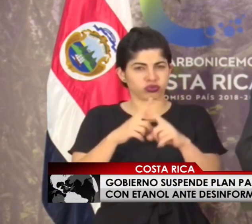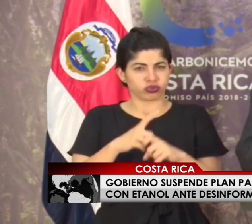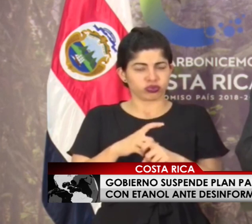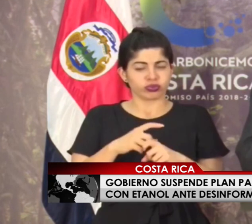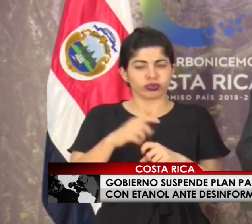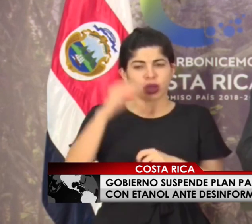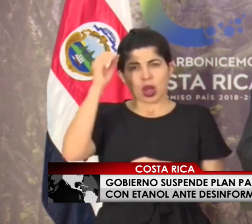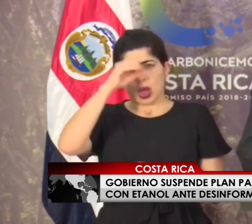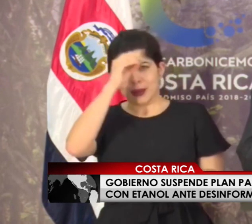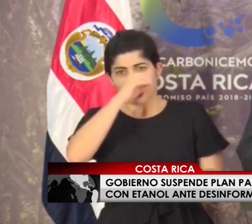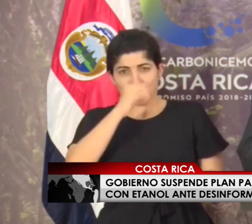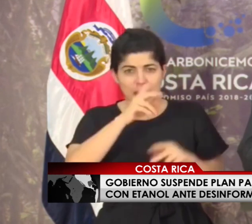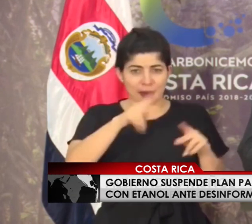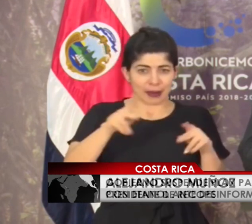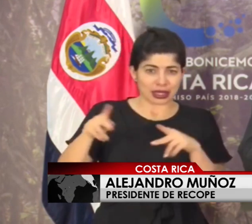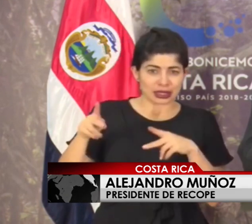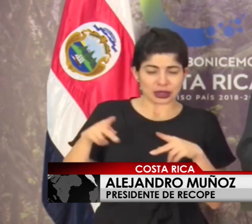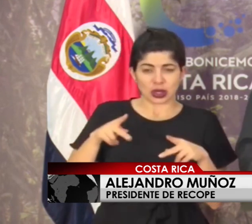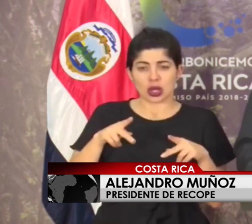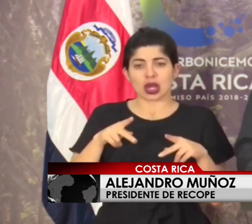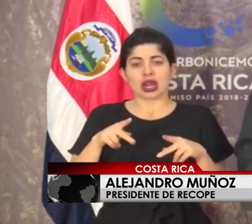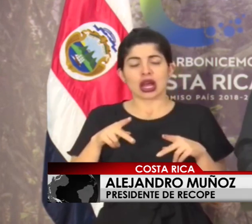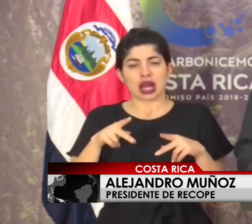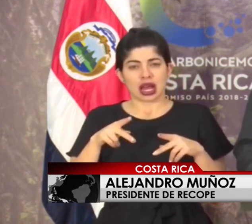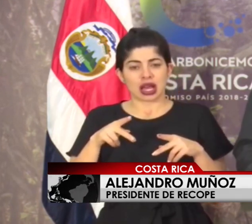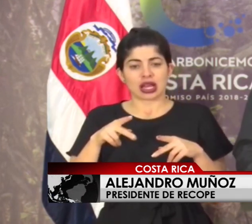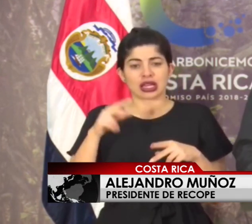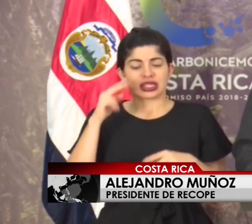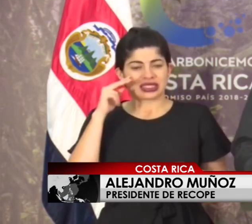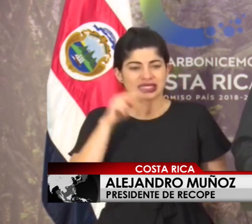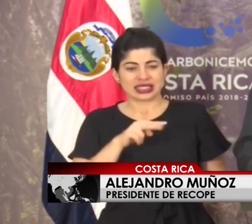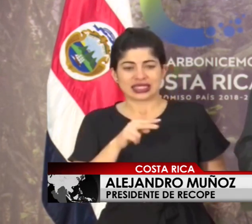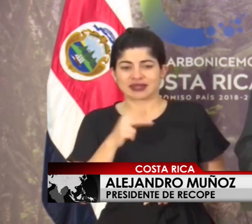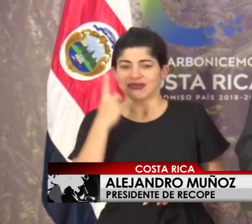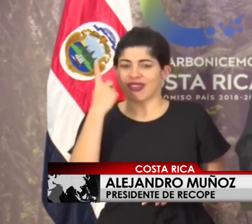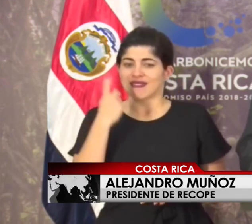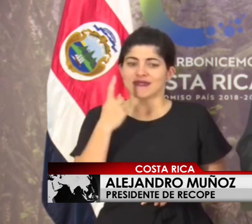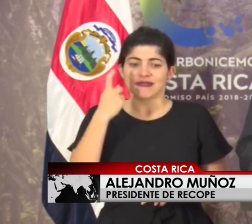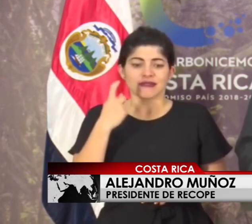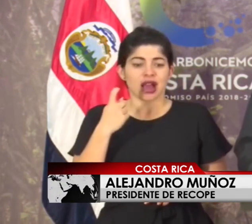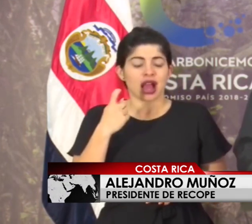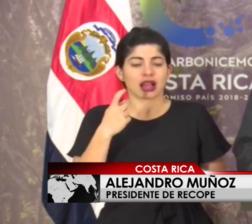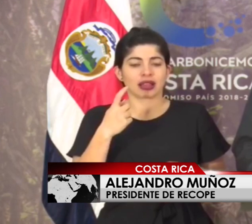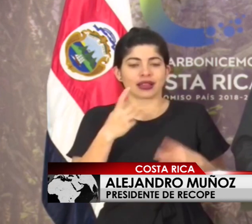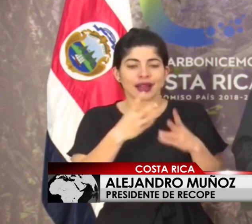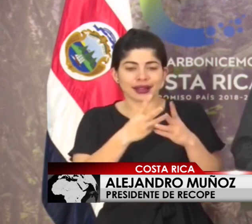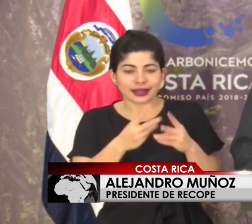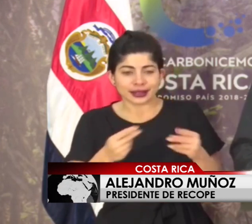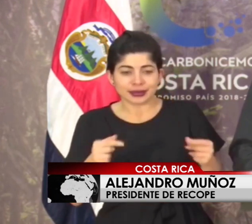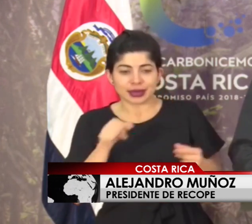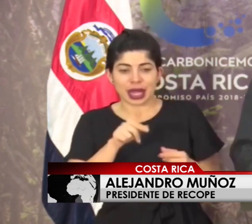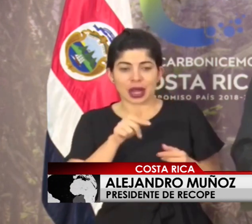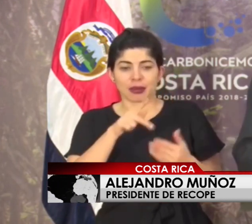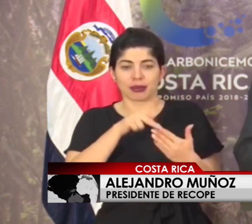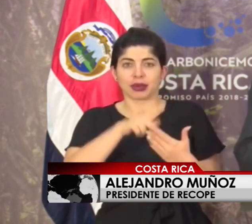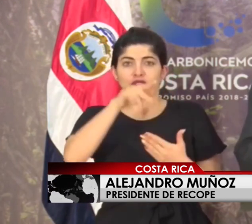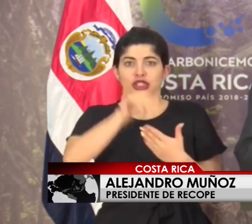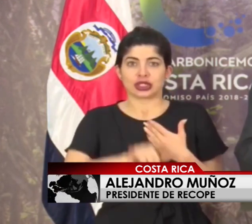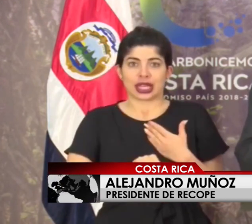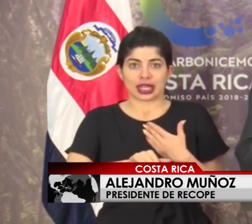opinión generalizada acerca de que hace falta conciliar el proyecto